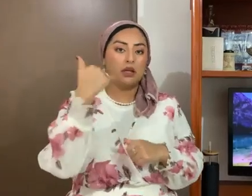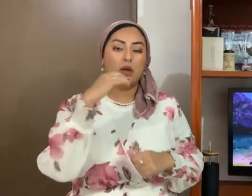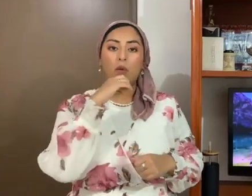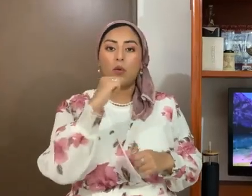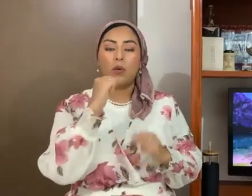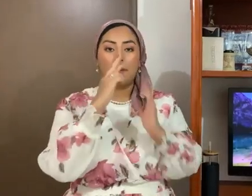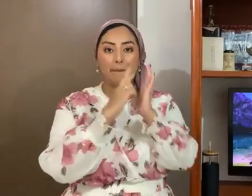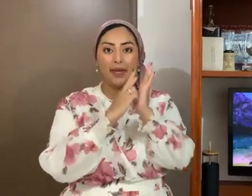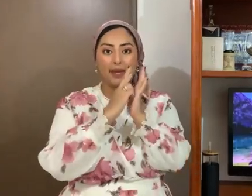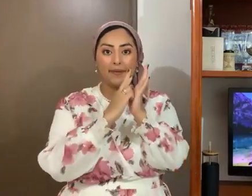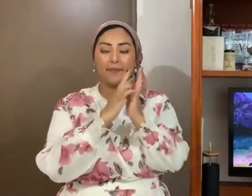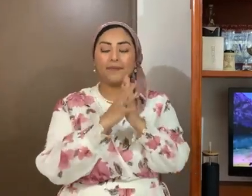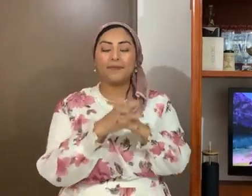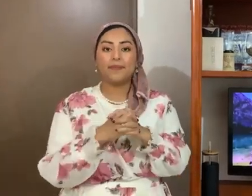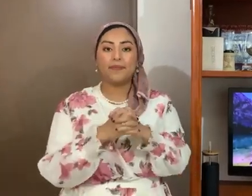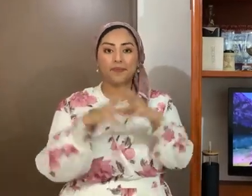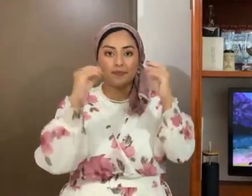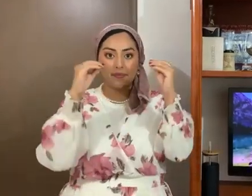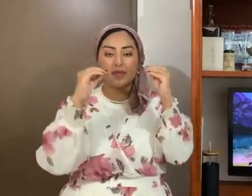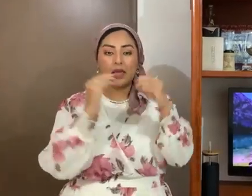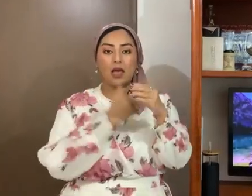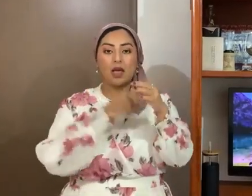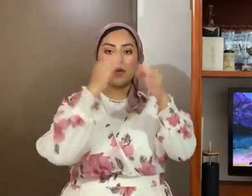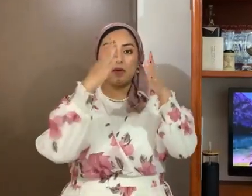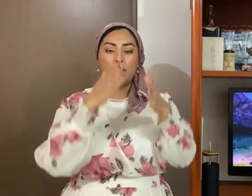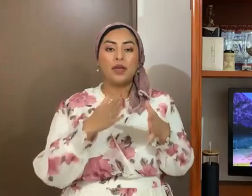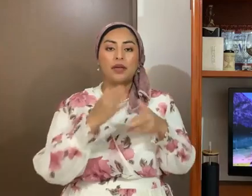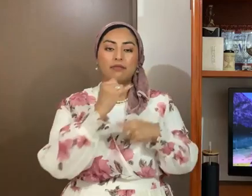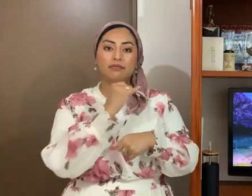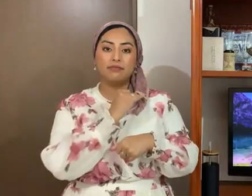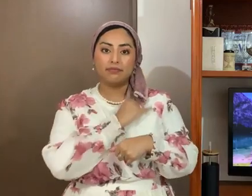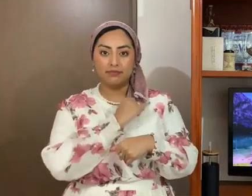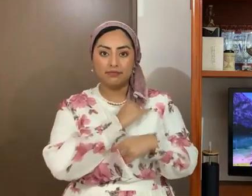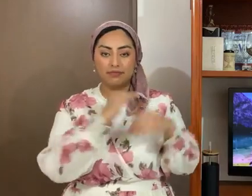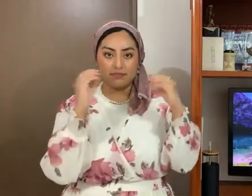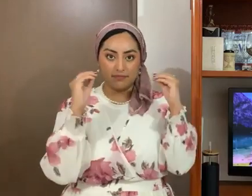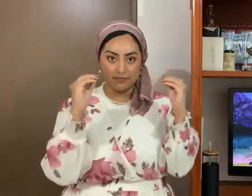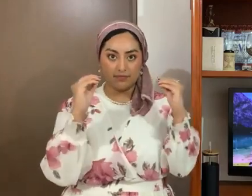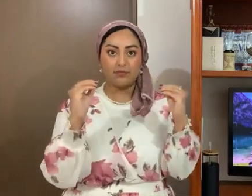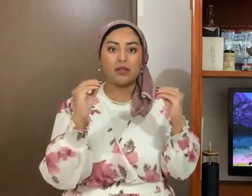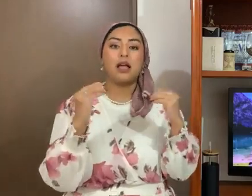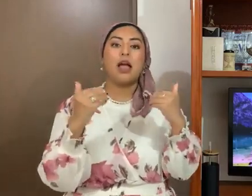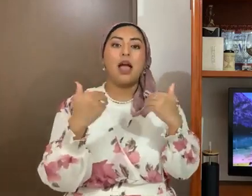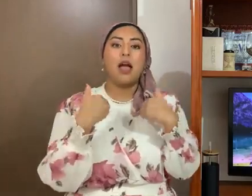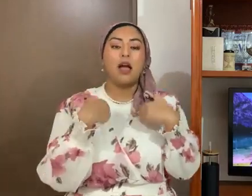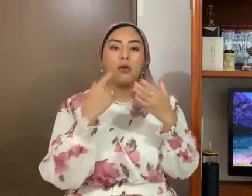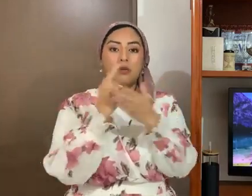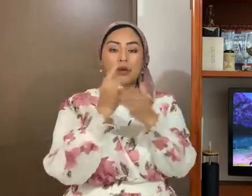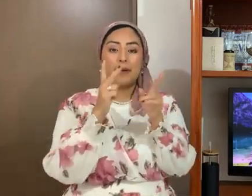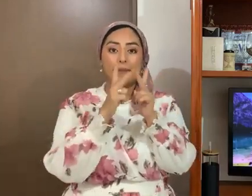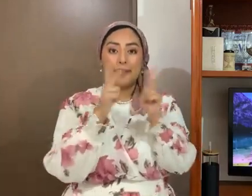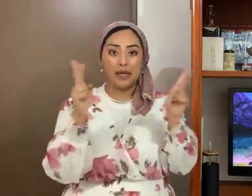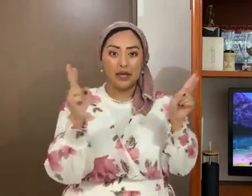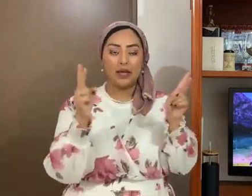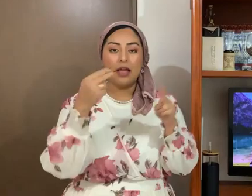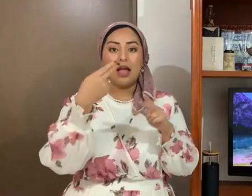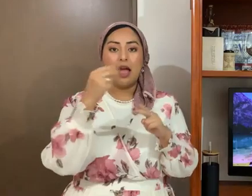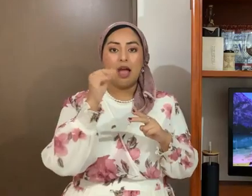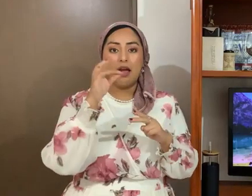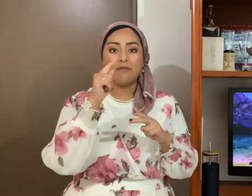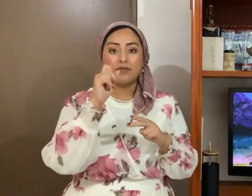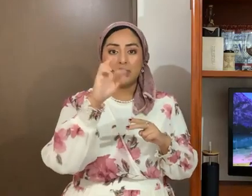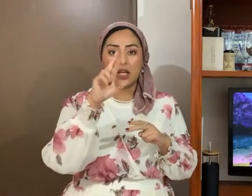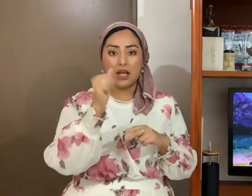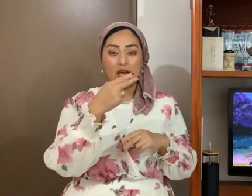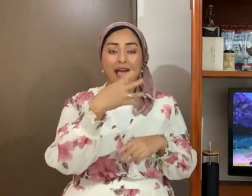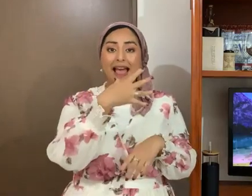YouTube, Shalom 132, ministradas por nuestro amado Naví, Dr. Javier Palacios Elorio. Está la parashá, la haftará